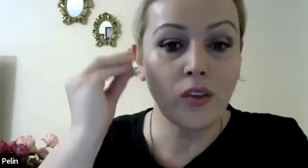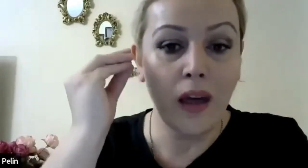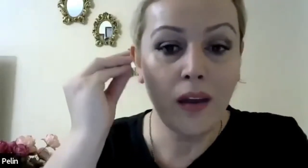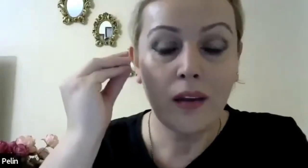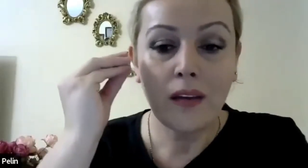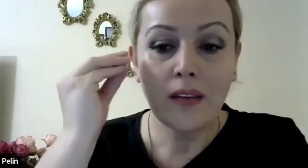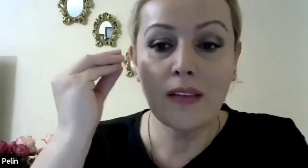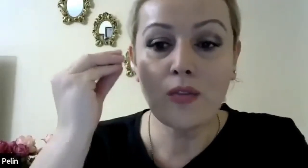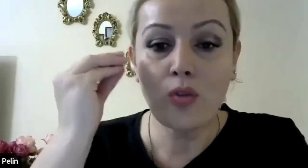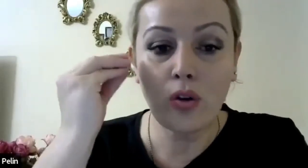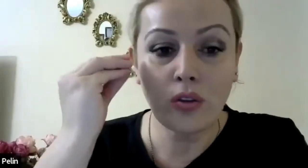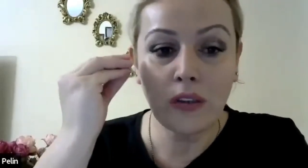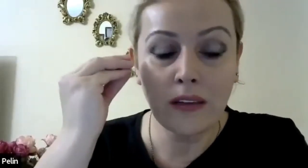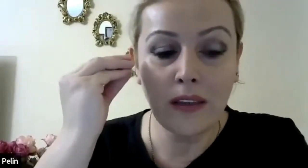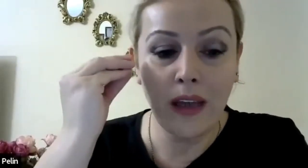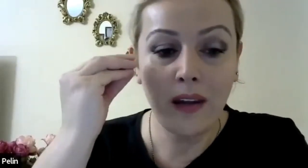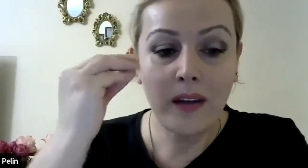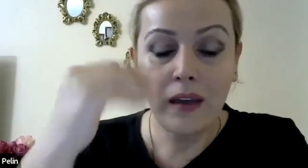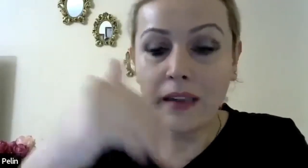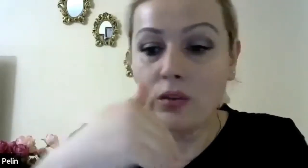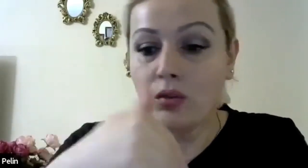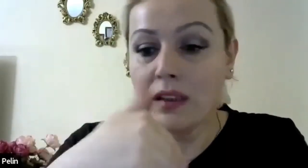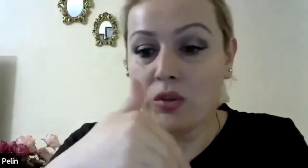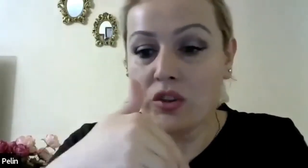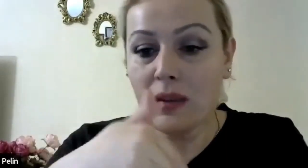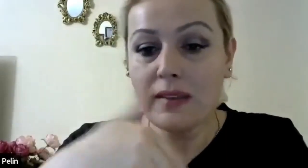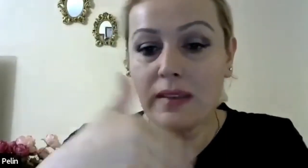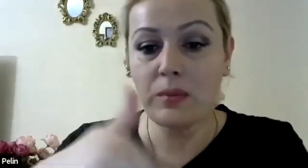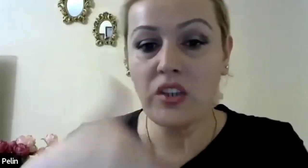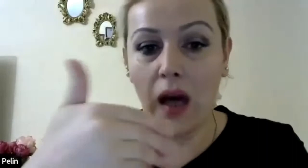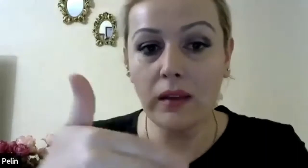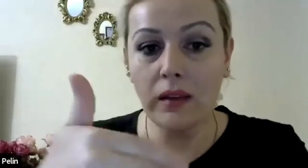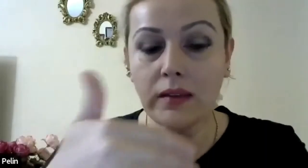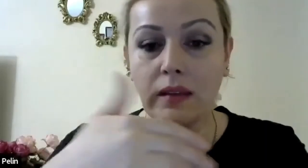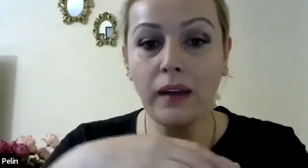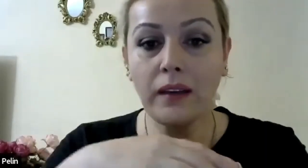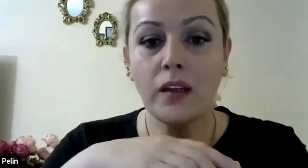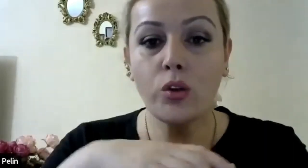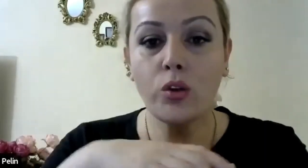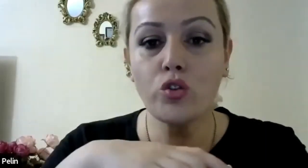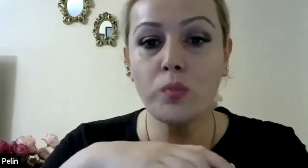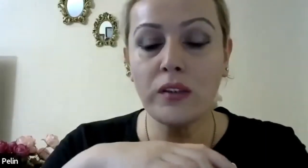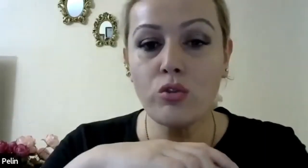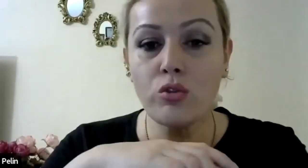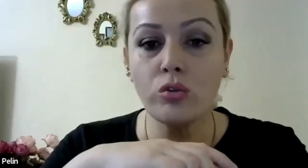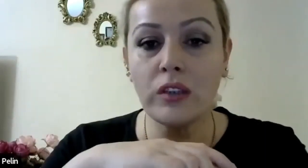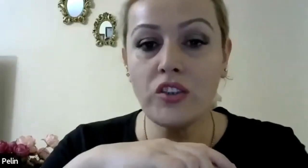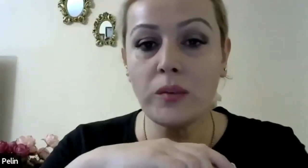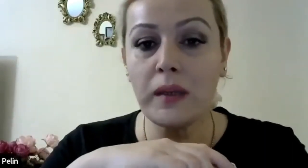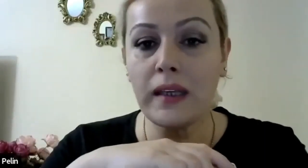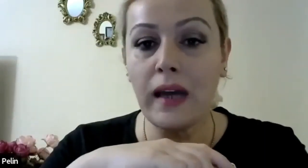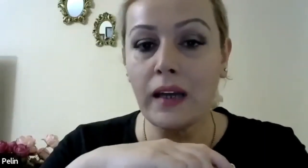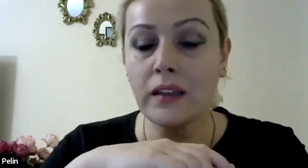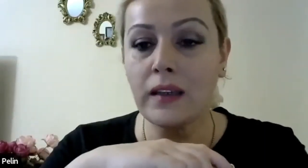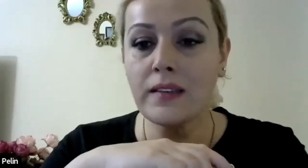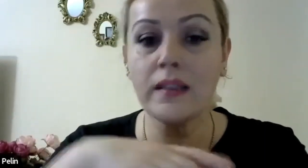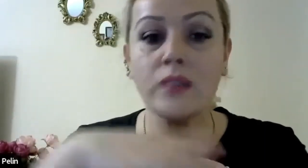da size sorduklarında, hani dün de demiştim ya, size bir şey anlatırlar. Konuşmanın sonunda işitme engelli arkadaş size